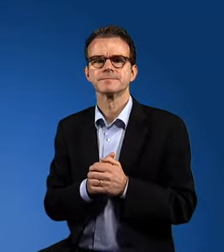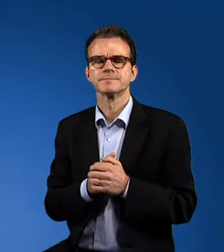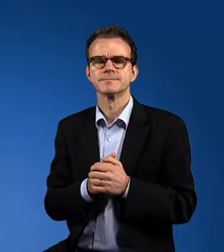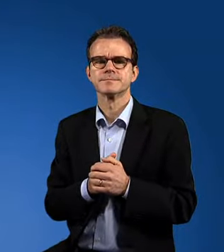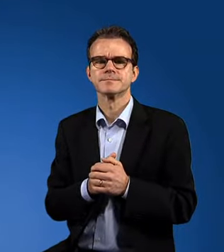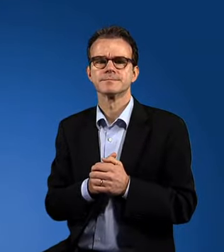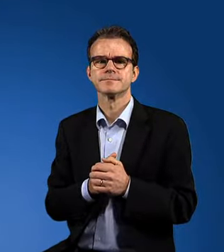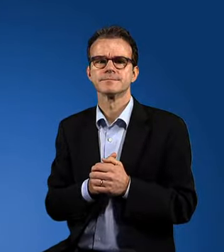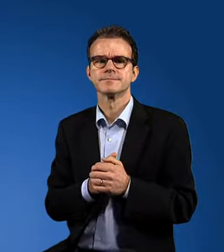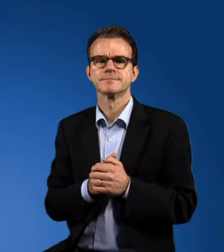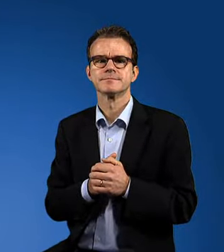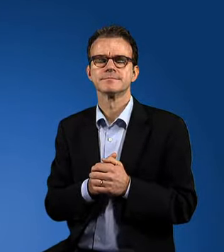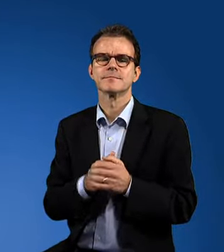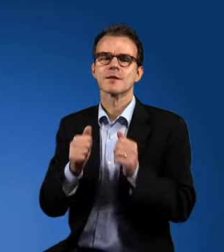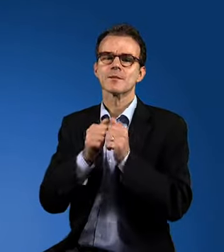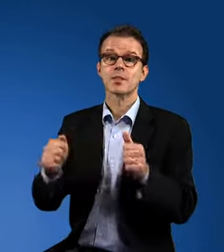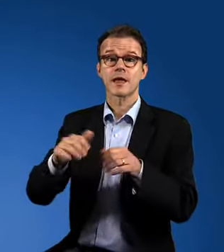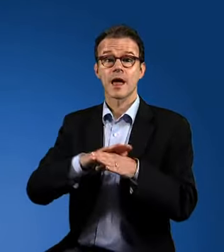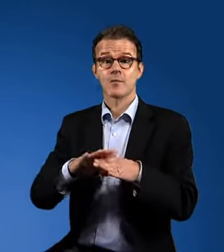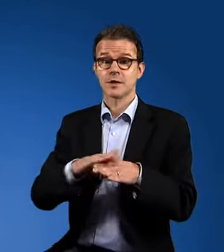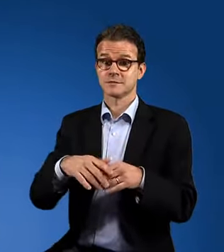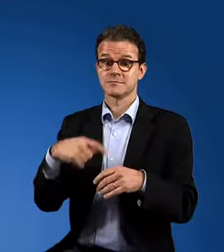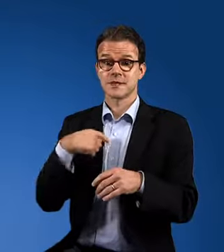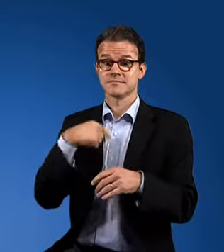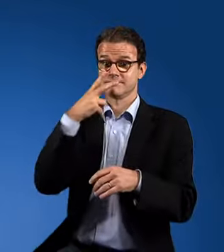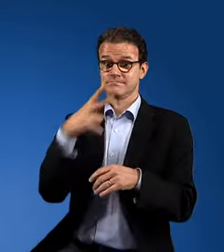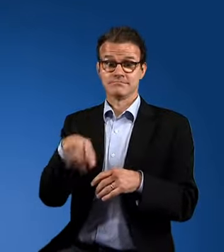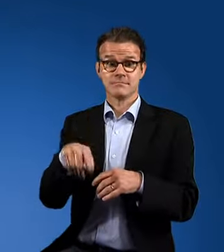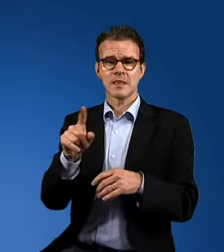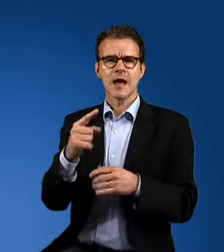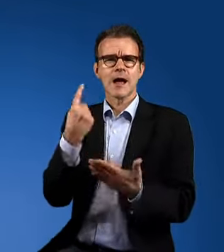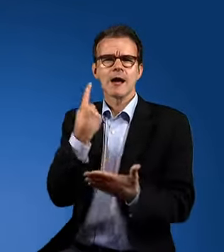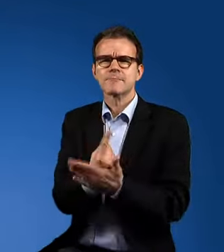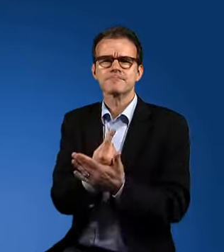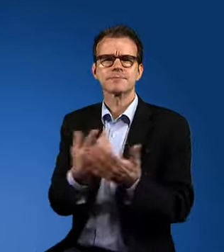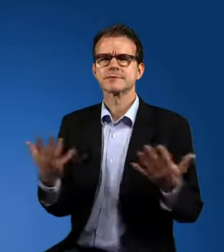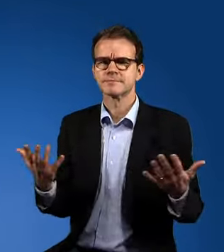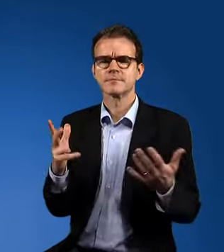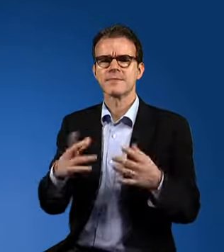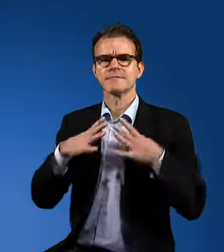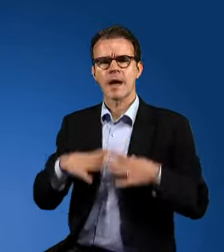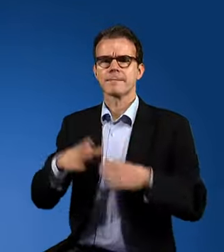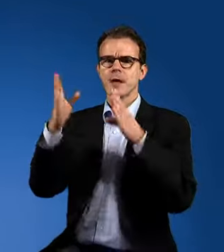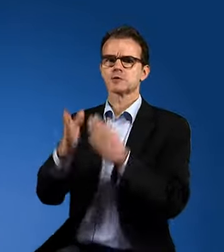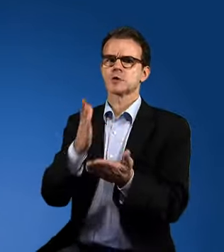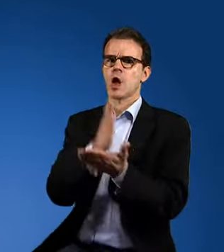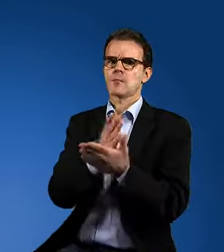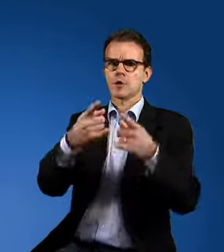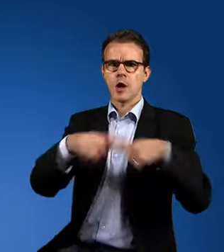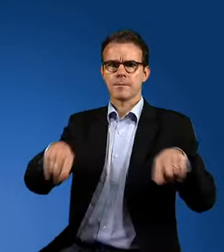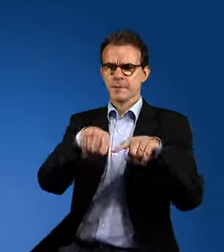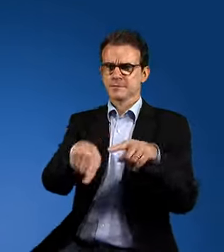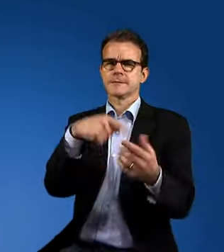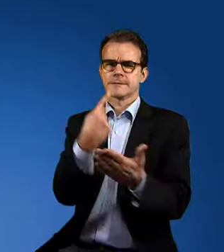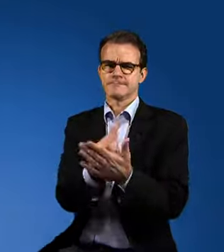oikeusreitit on käytetty. Mutta käytännössä mä näen hyvin suurena merkityksenä tämän